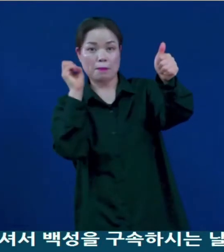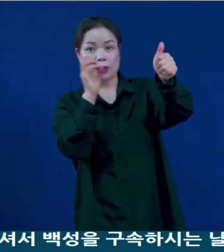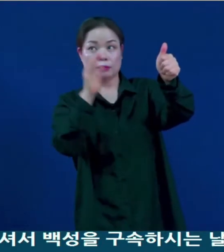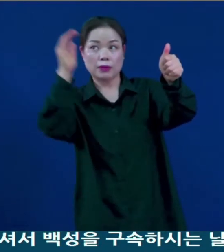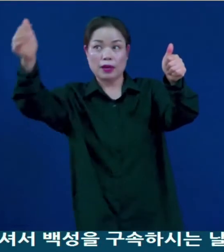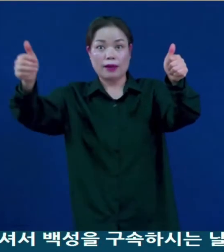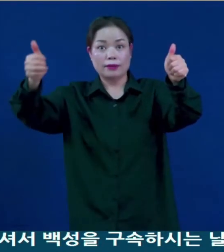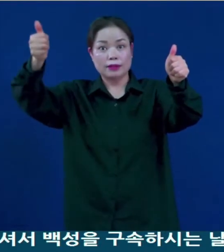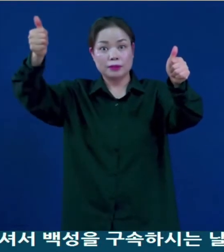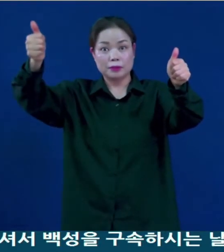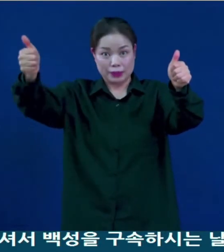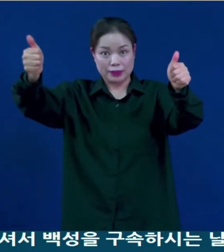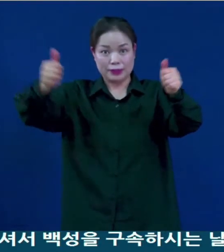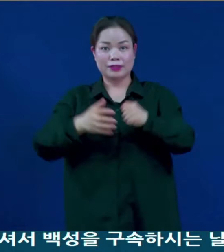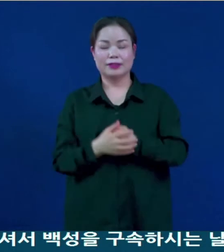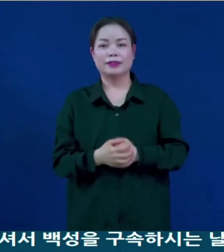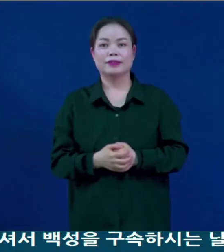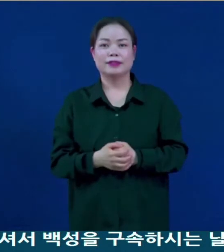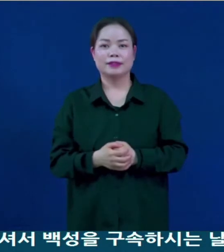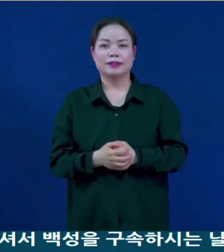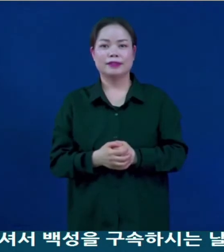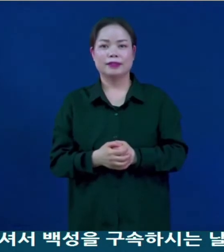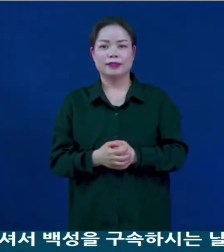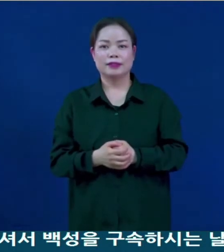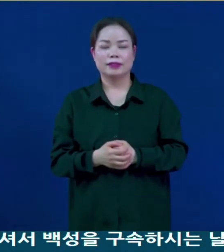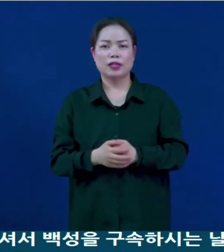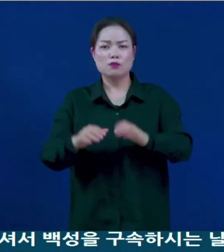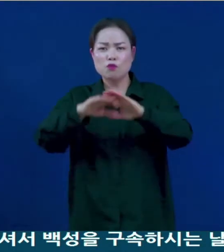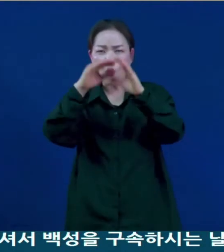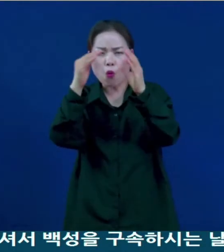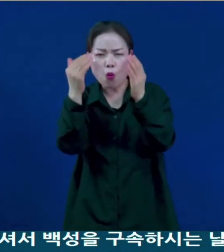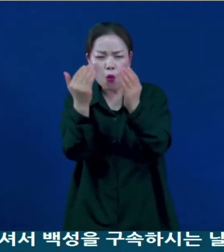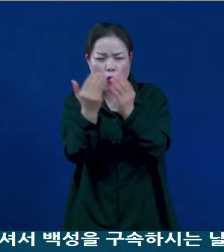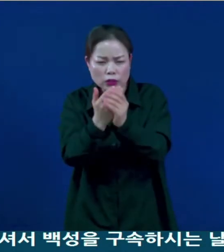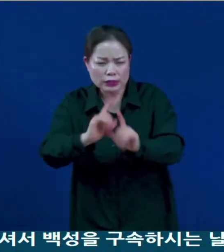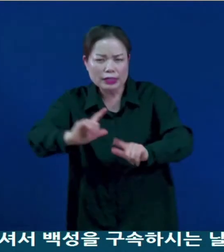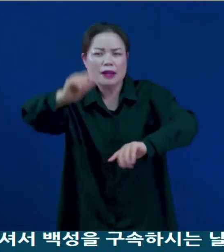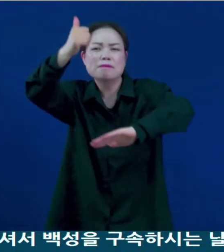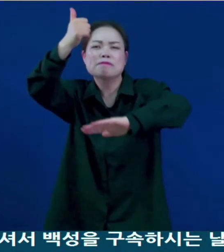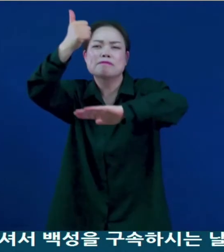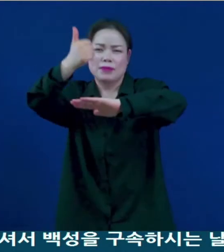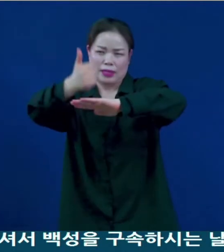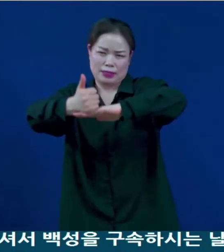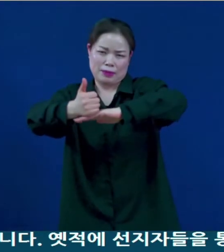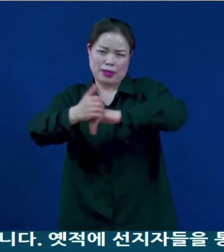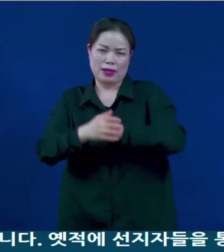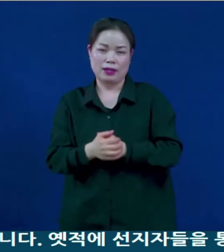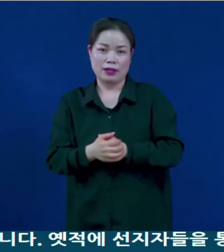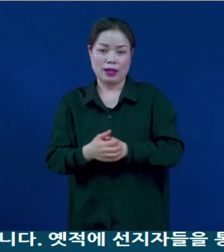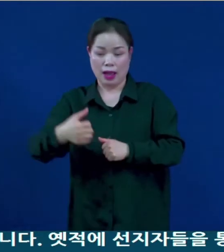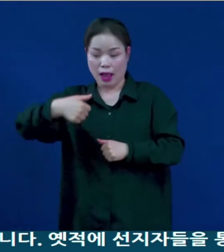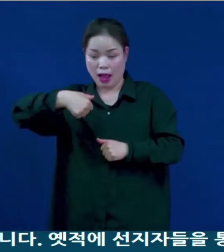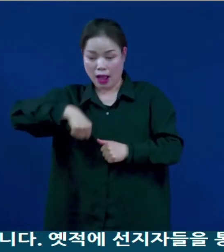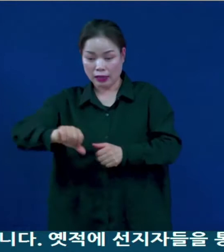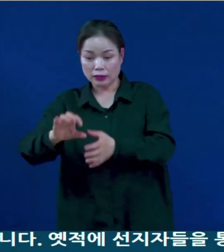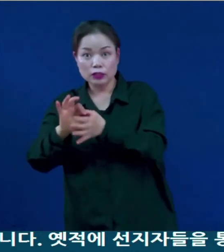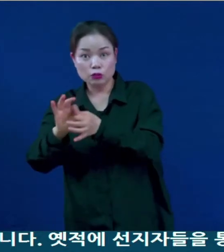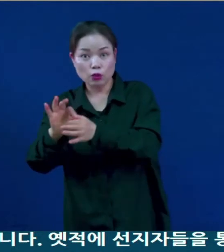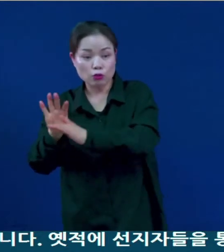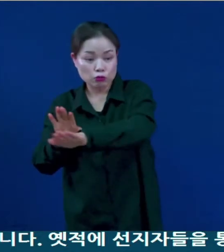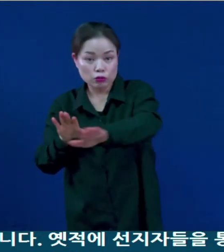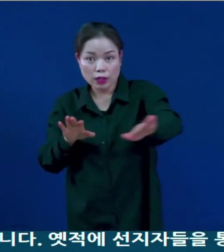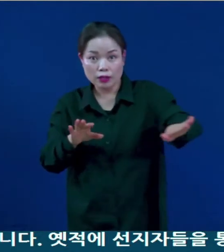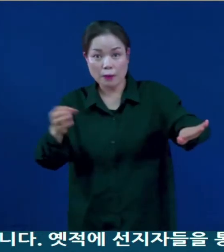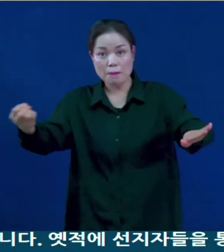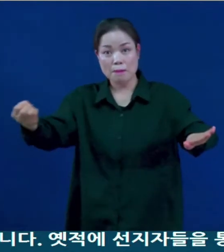말씀하신 하나님이 이 모든 날 마지막에는 아들을 통하여